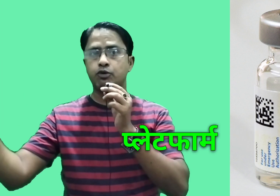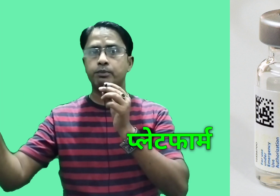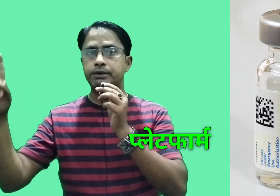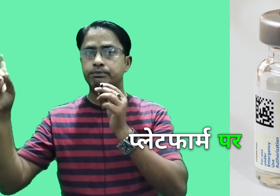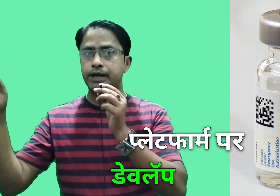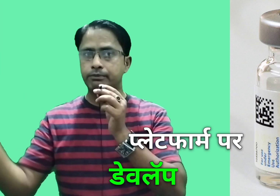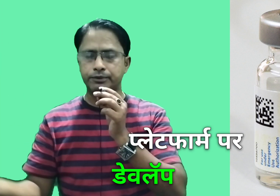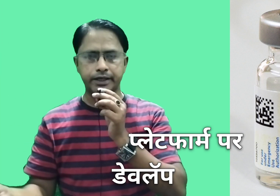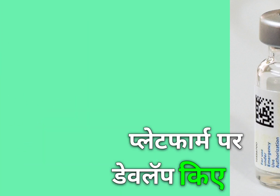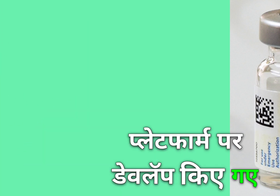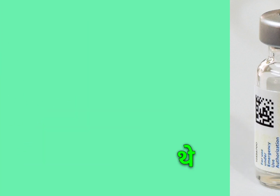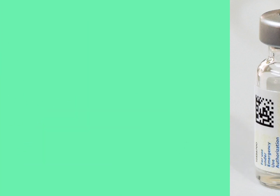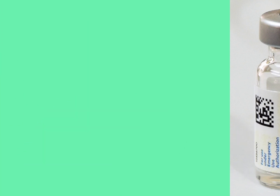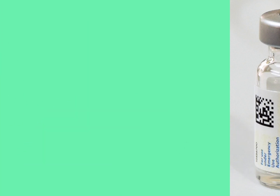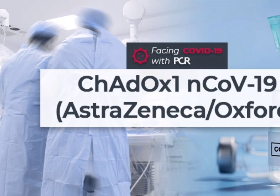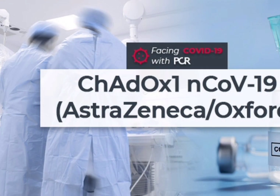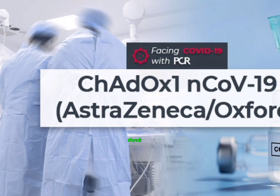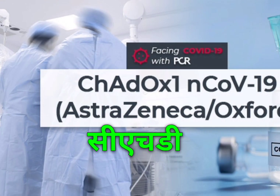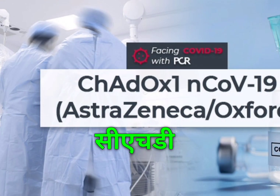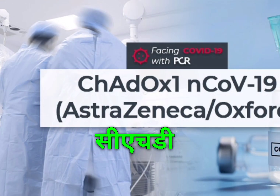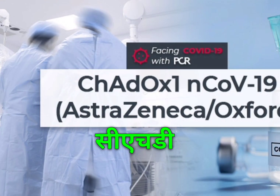CHAdOx1 प्लेटफॉर्म पर डेवलप किए गए थे।